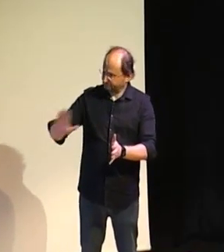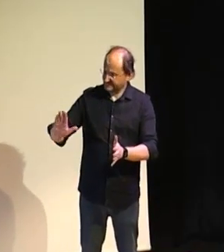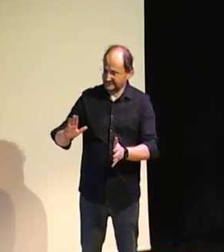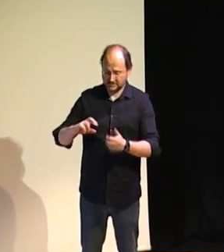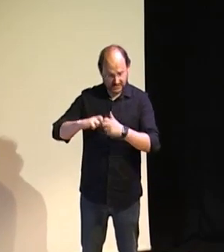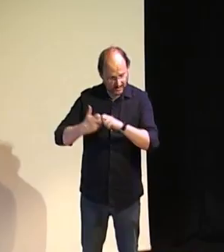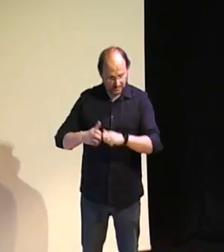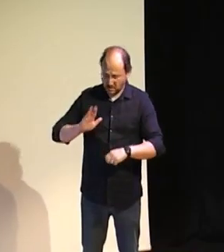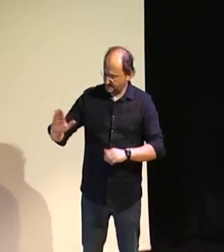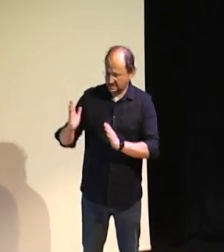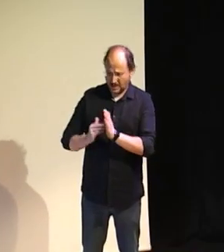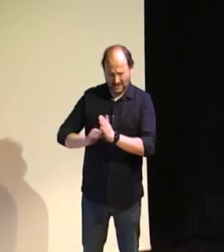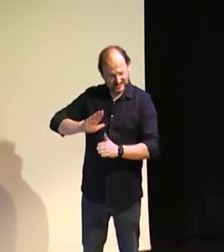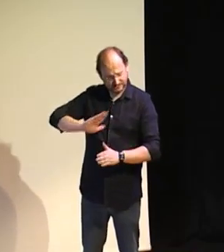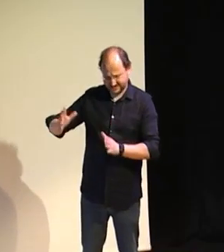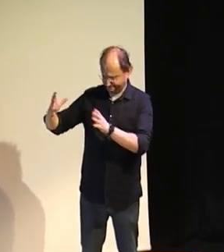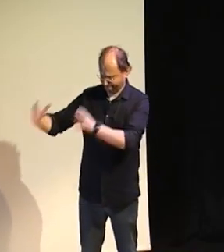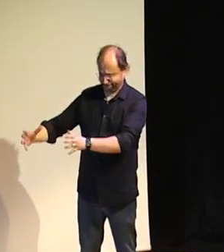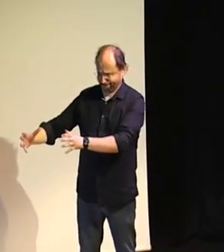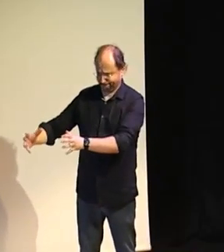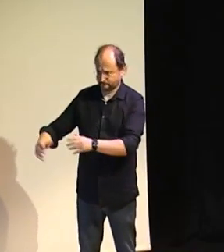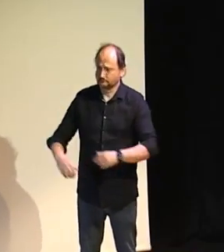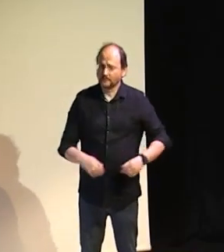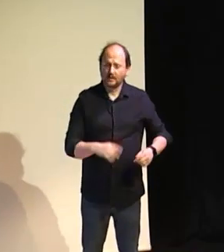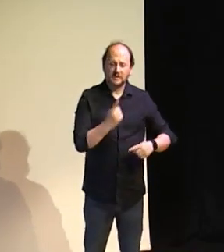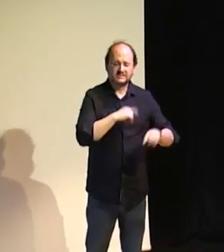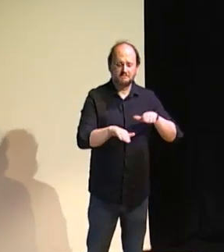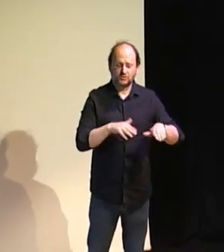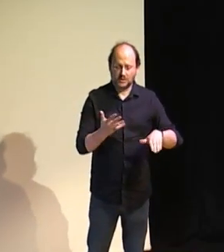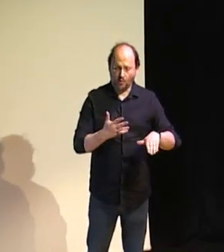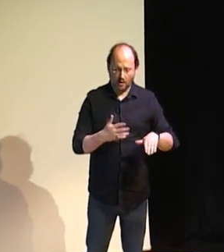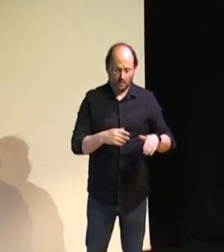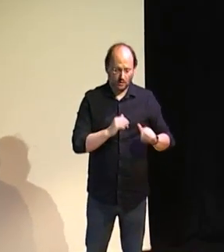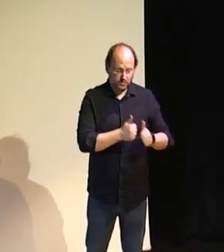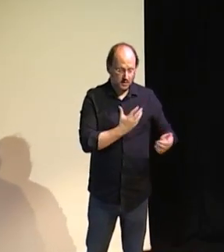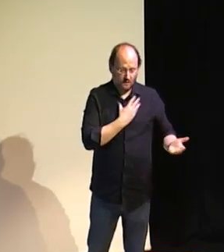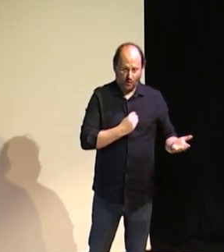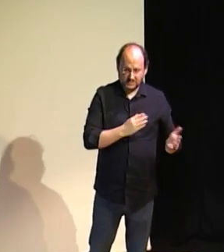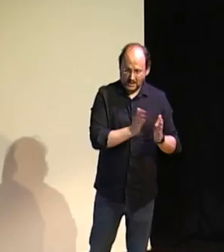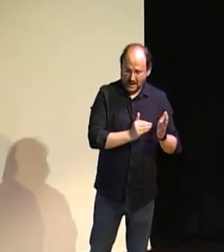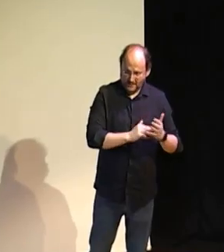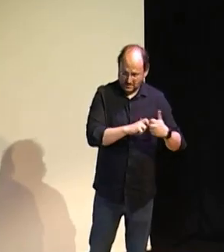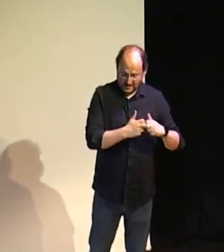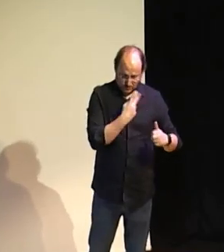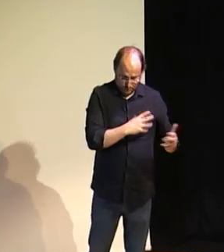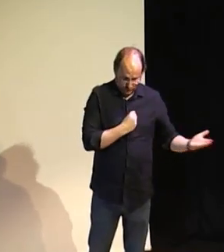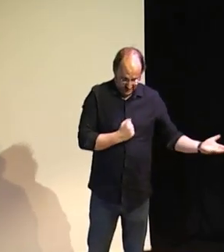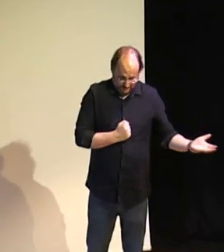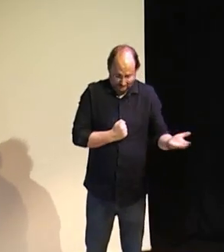signes méthodiques. Bon, la langue des signes, c'est une langue qui a été pratiquée par la communauté sourde de tout temps, comme on l'a vu. Et il existe